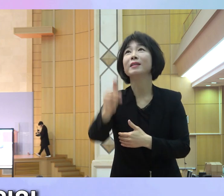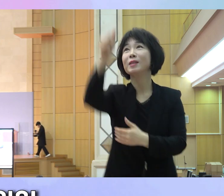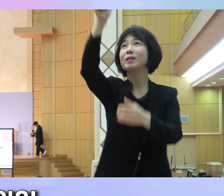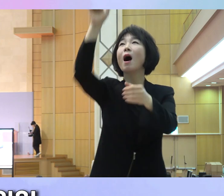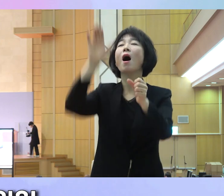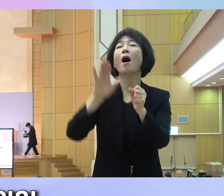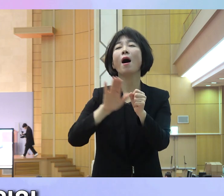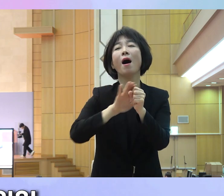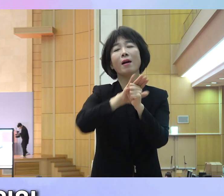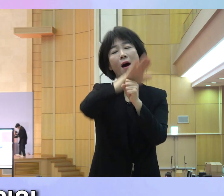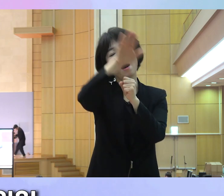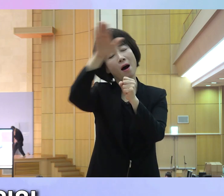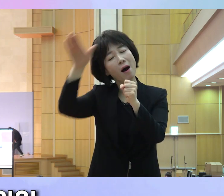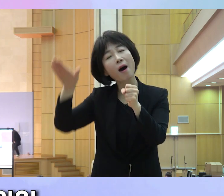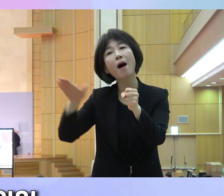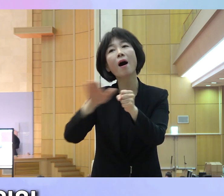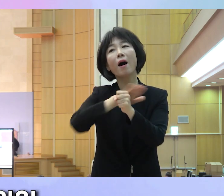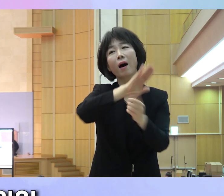그